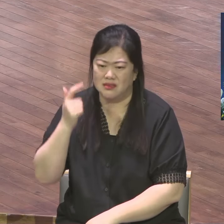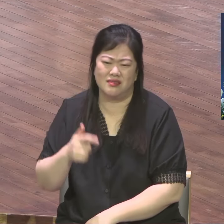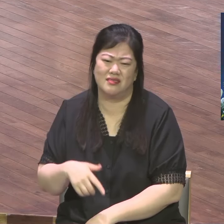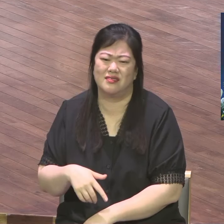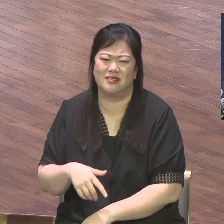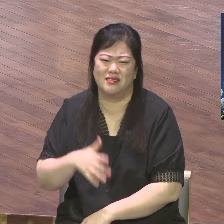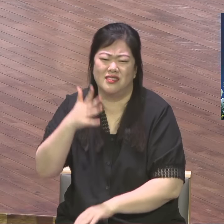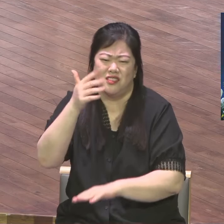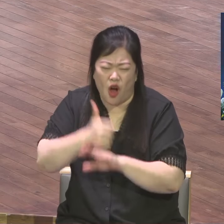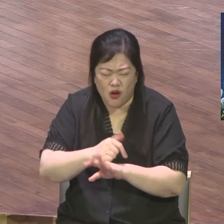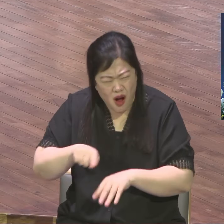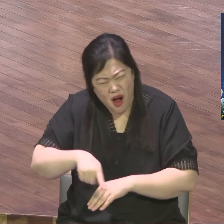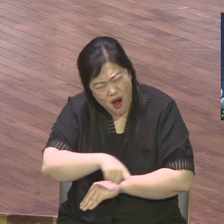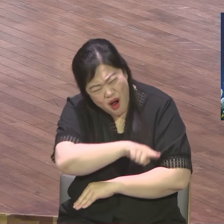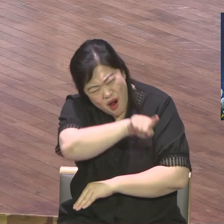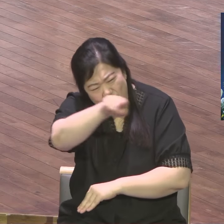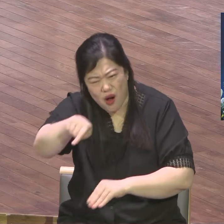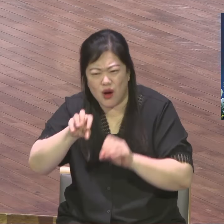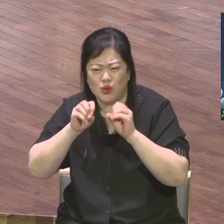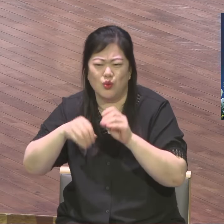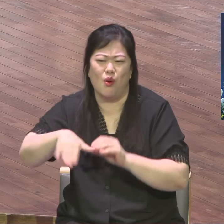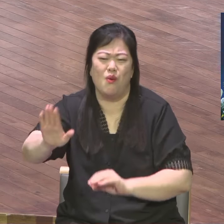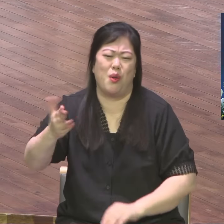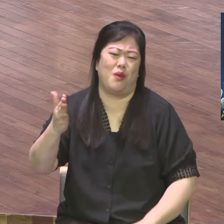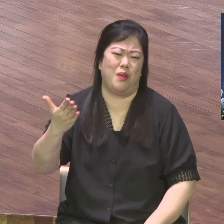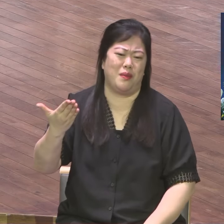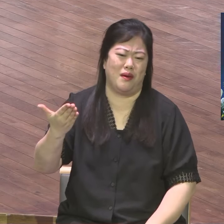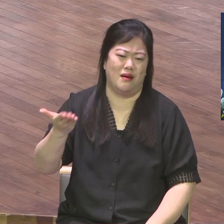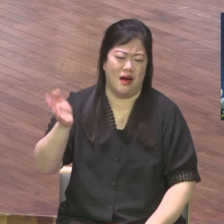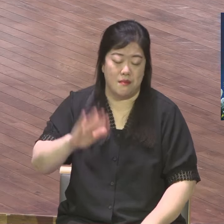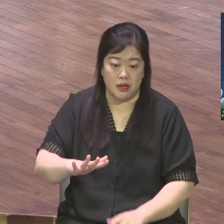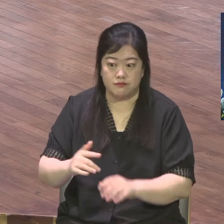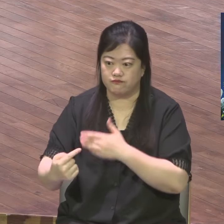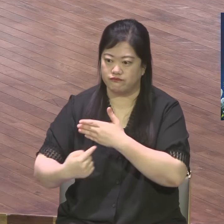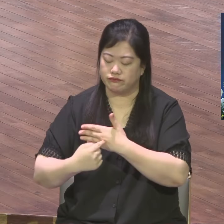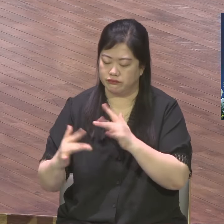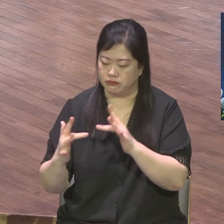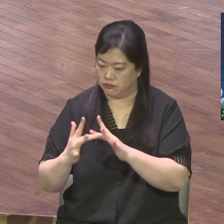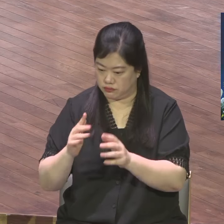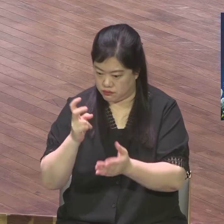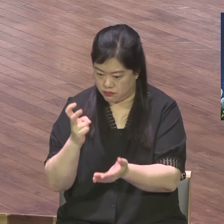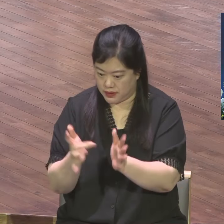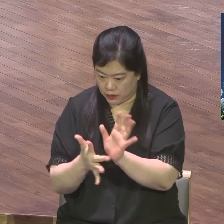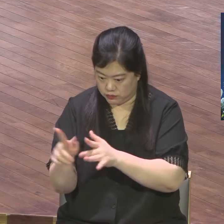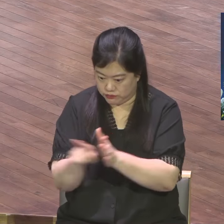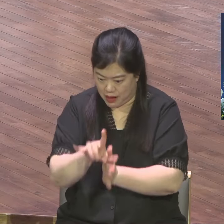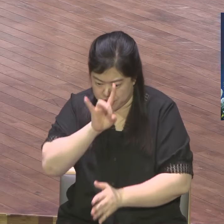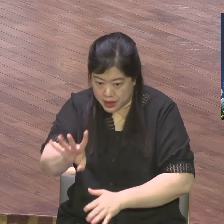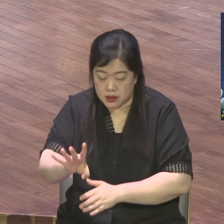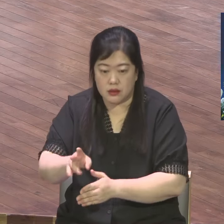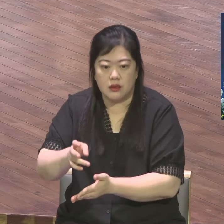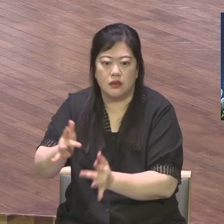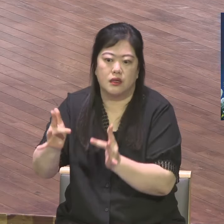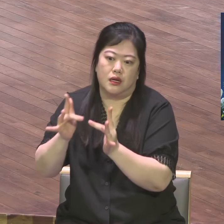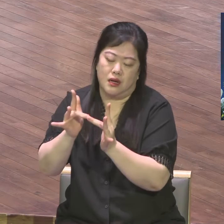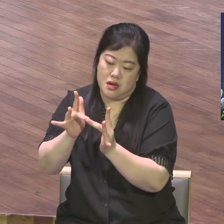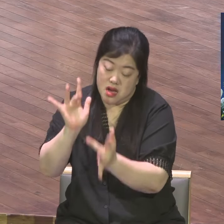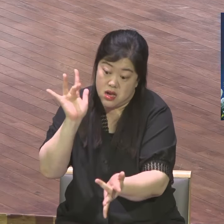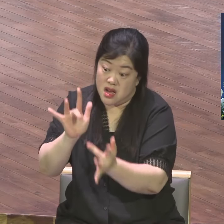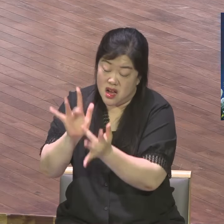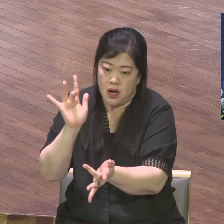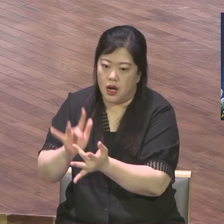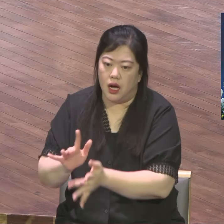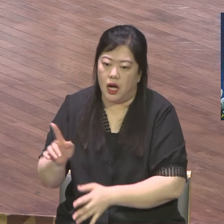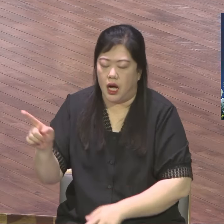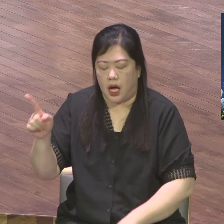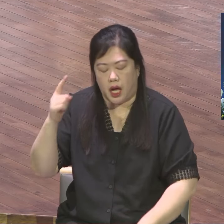힘들지. 그렇게 자유롭지 못하고 우리처럼 막 그냥 팍 하면 착 나고 이래 돼야 되는데 그 정도가 아니라 하여튼 힘들게